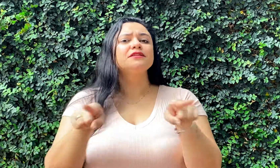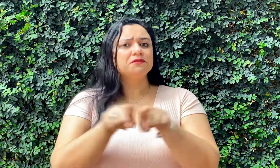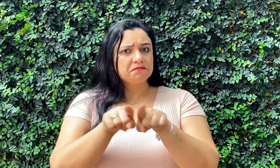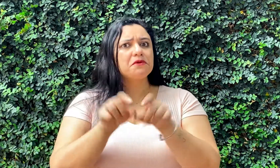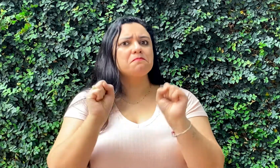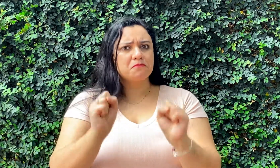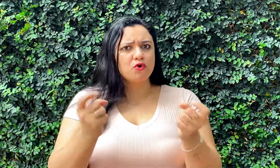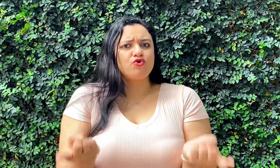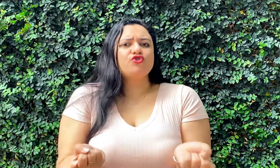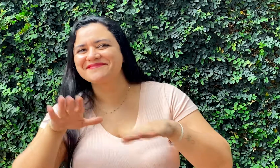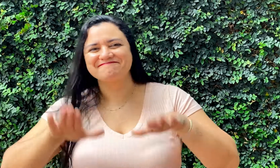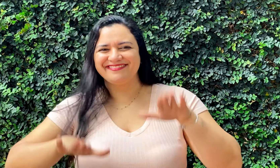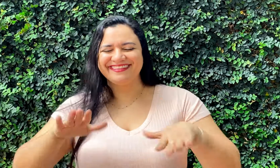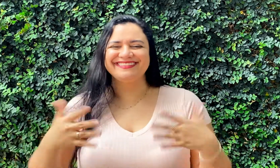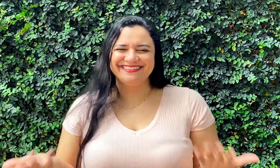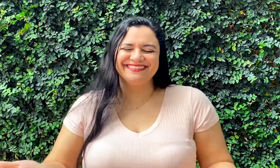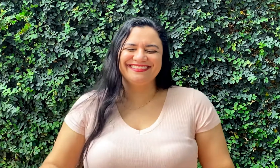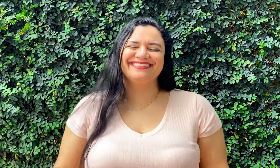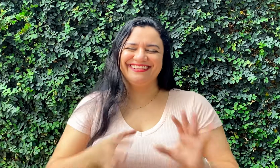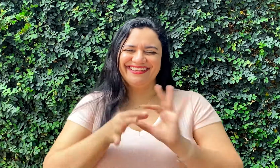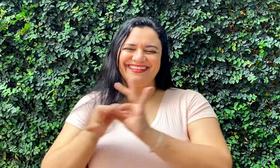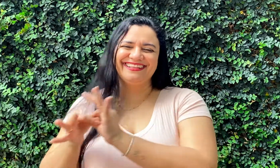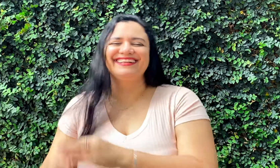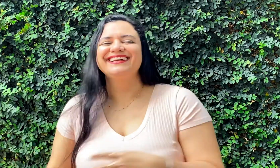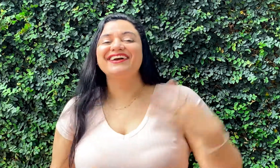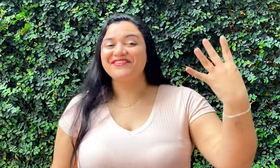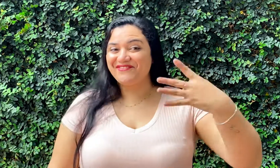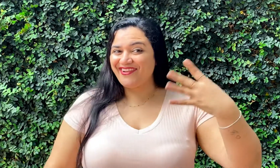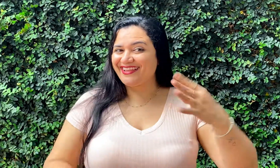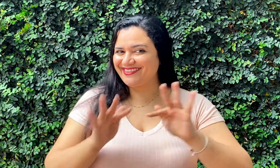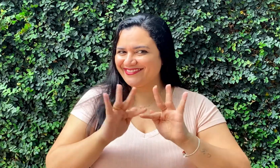e nem afixos locativos.